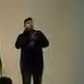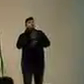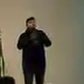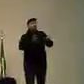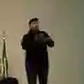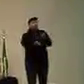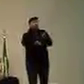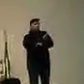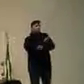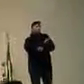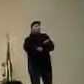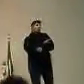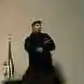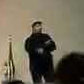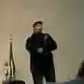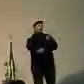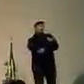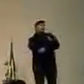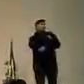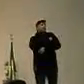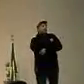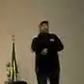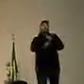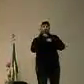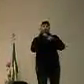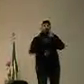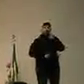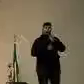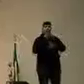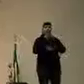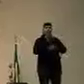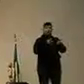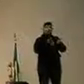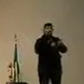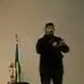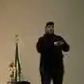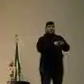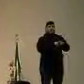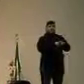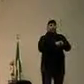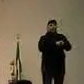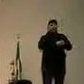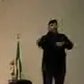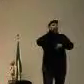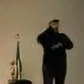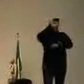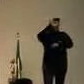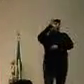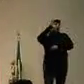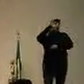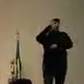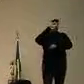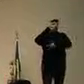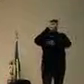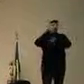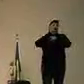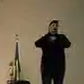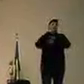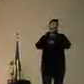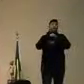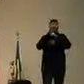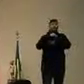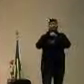pronto, feito, com o que já existe. Vocês também podem criar coisas novas, sonhar e ajudar aqui